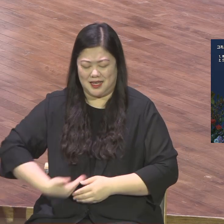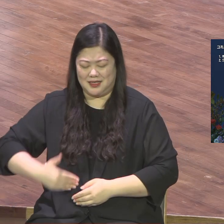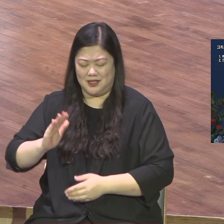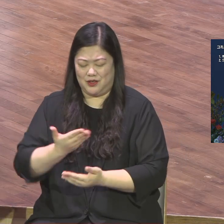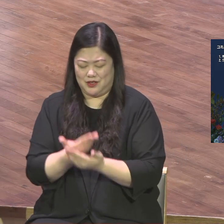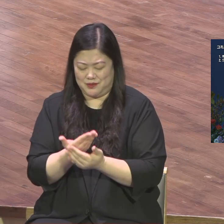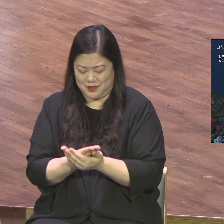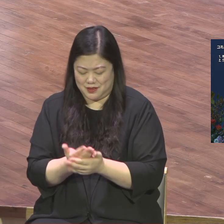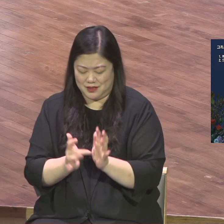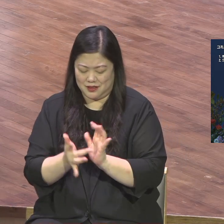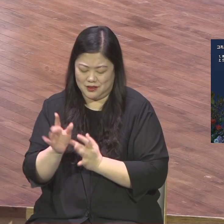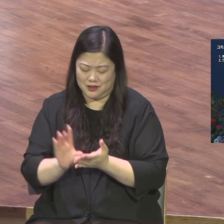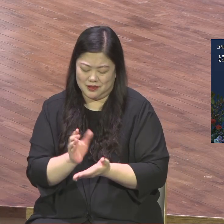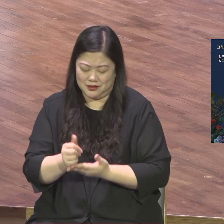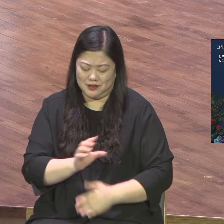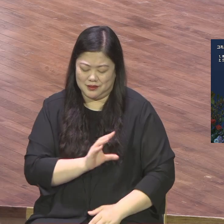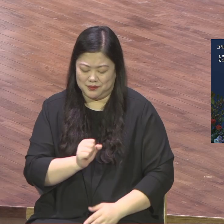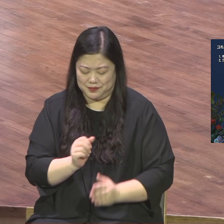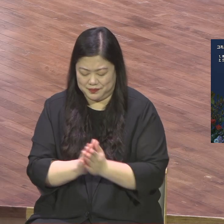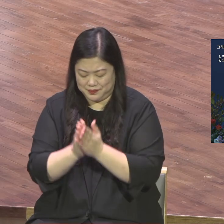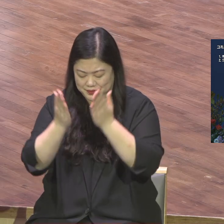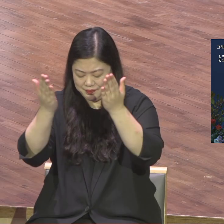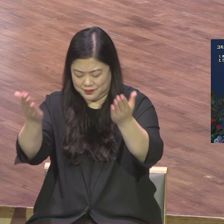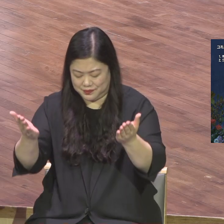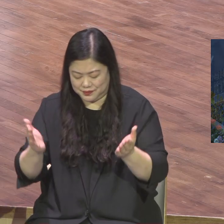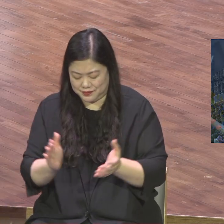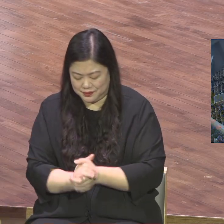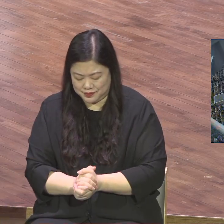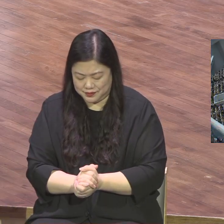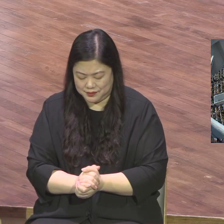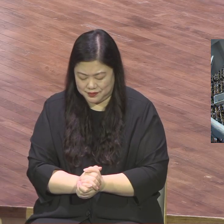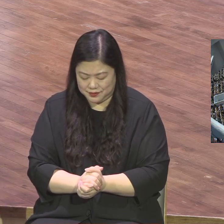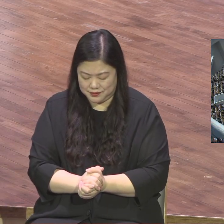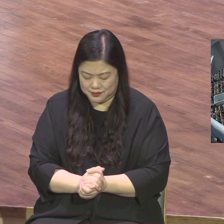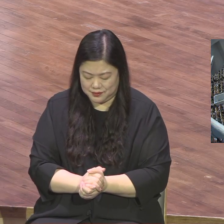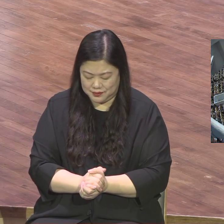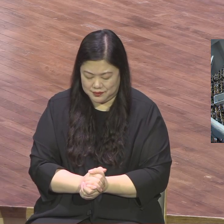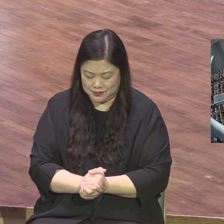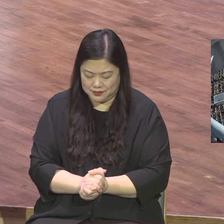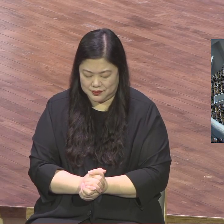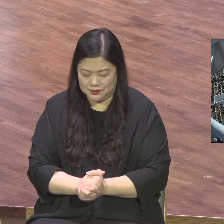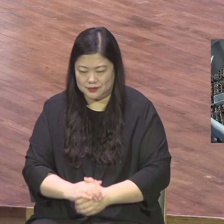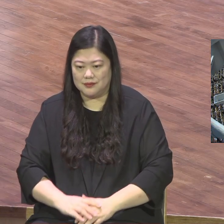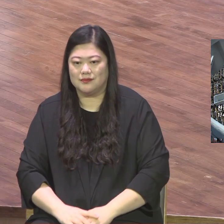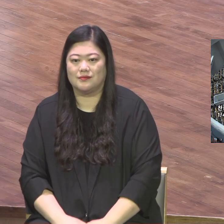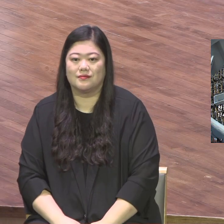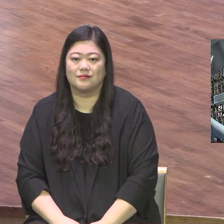도와주옵소서. 예수 손 받들어 기도합니다. 아멘. 홍금은